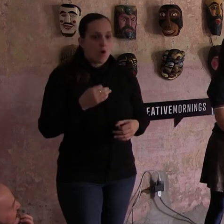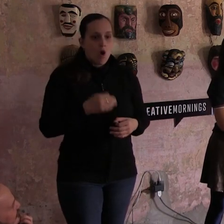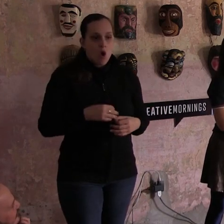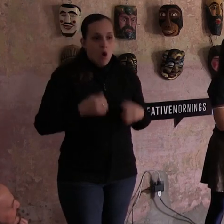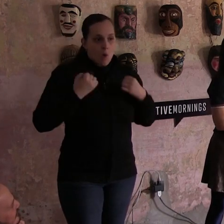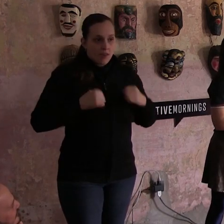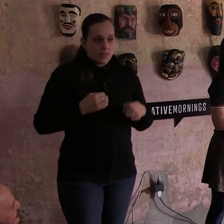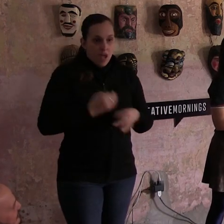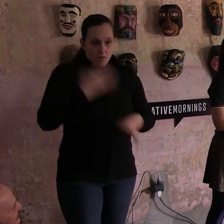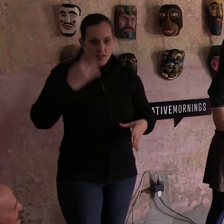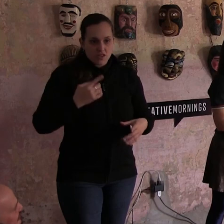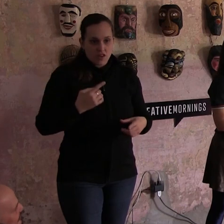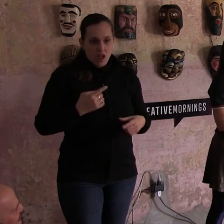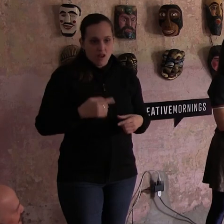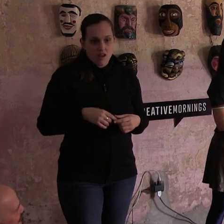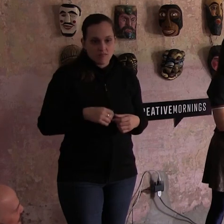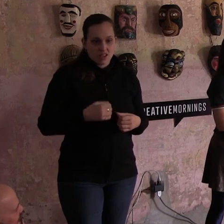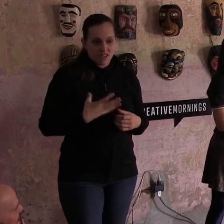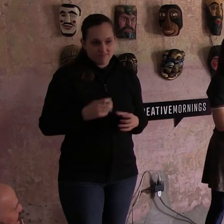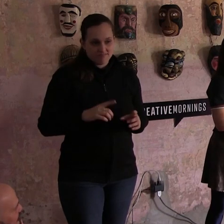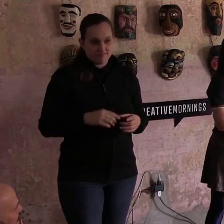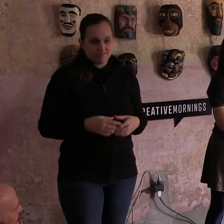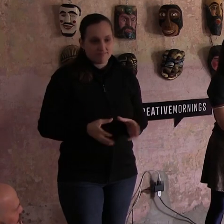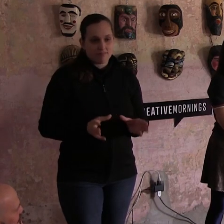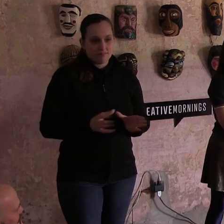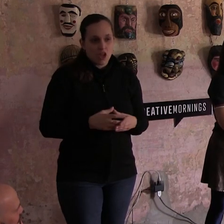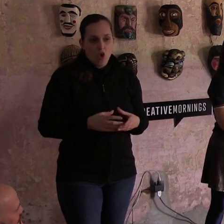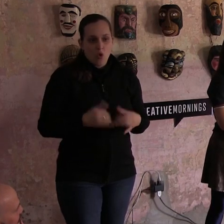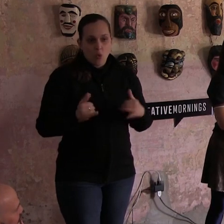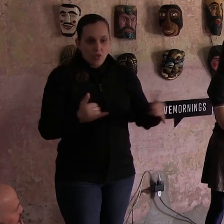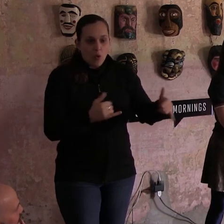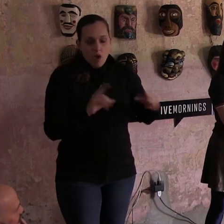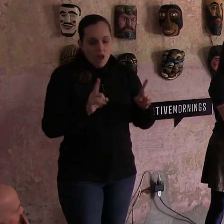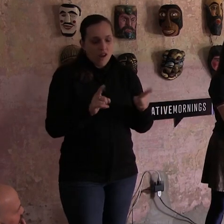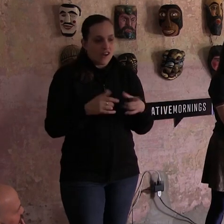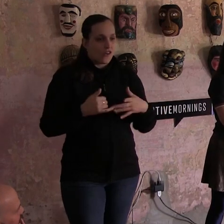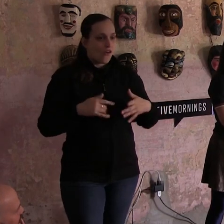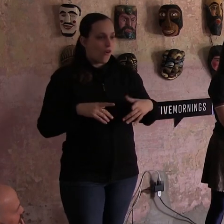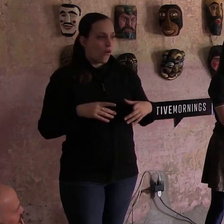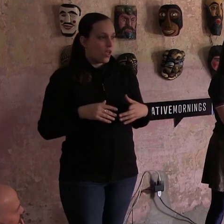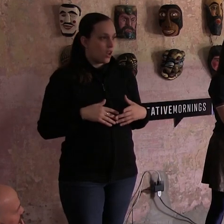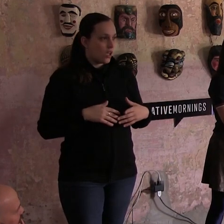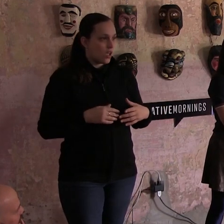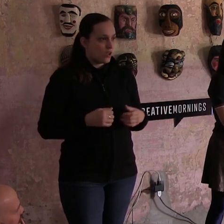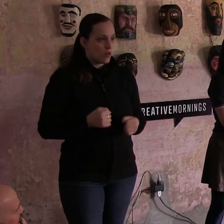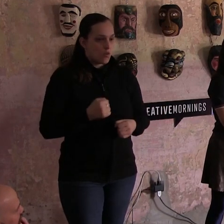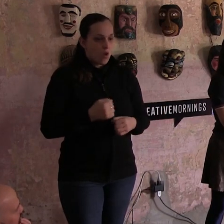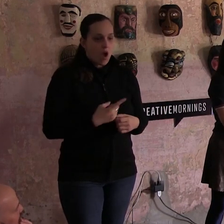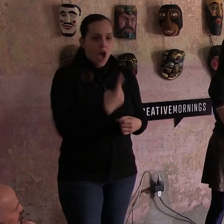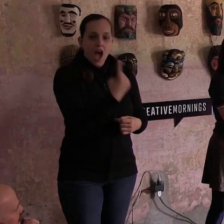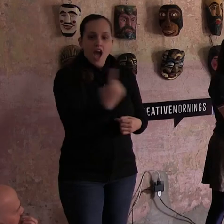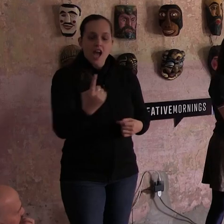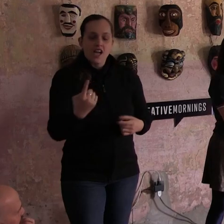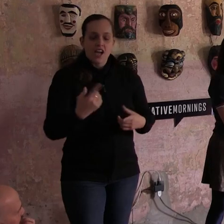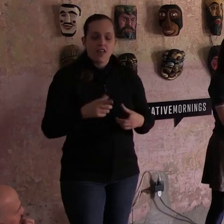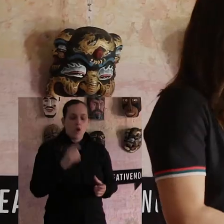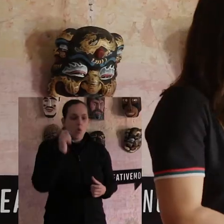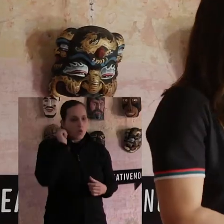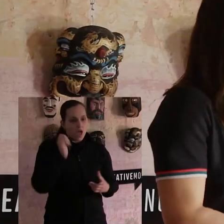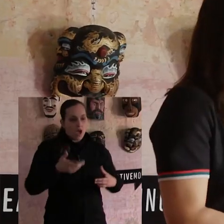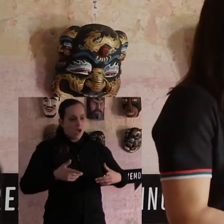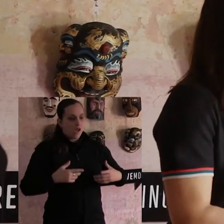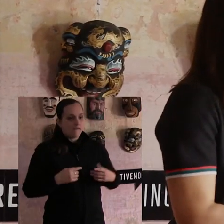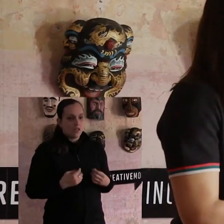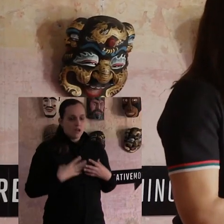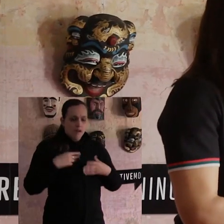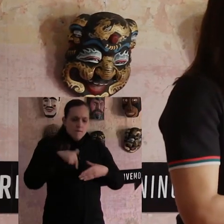profesionalmente, ¿no? No era que, ay, bueno, nos juntamos un ratito. No, con investigación, de sacar su propio material, de buscar en la profundidad